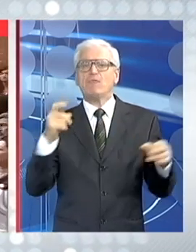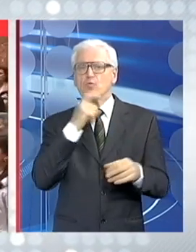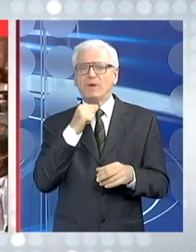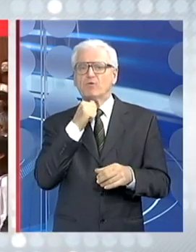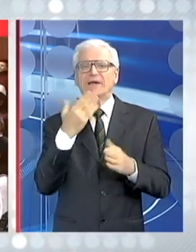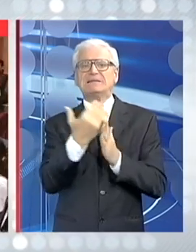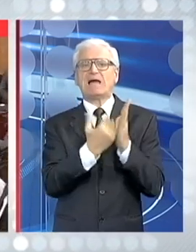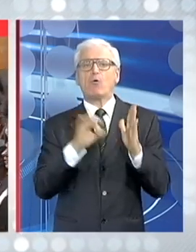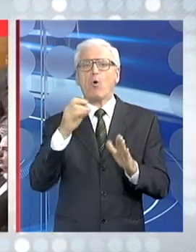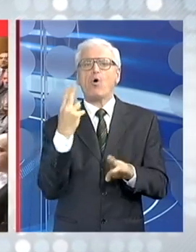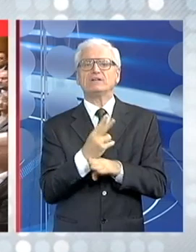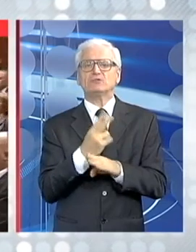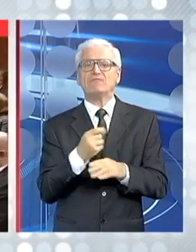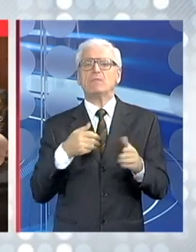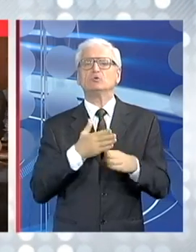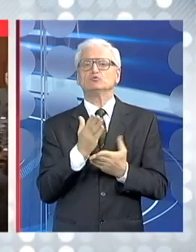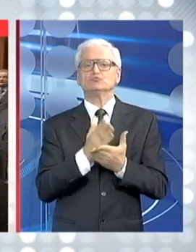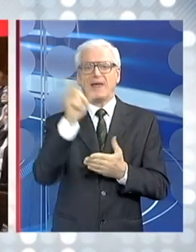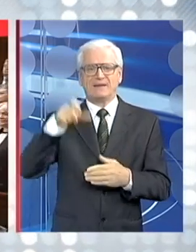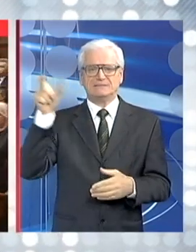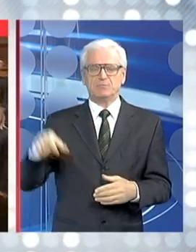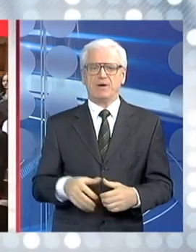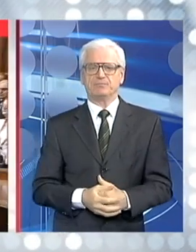upravu i Zakon o državnim službenicima.